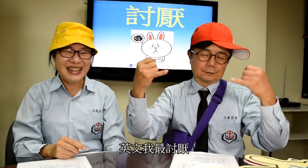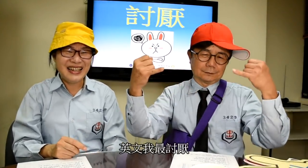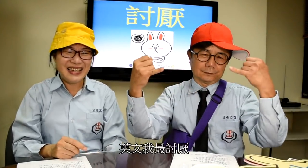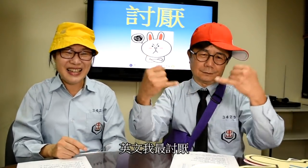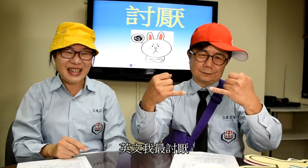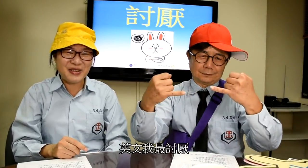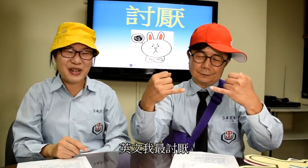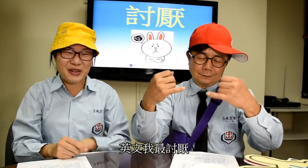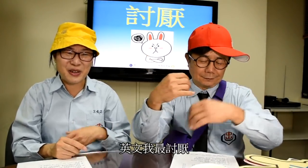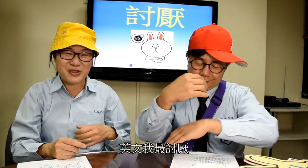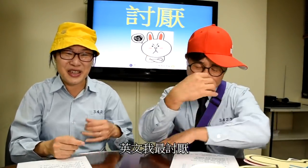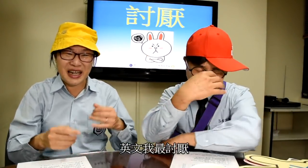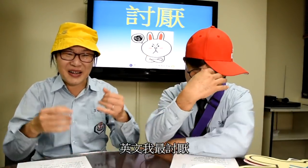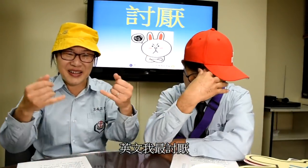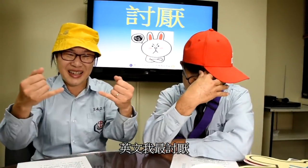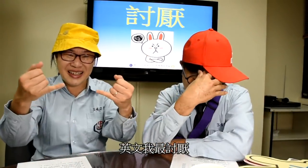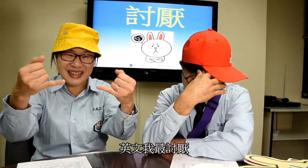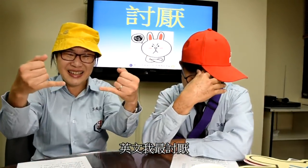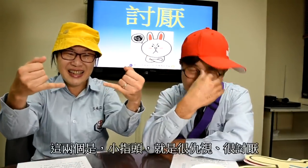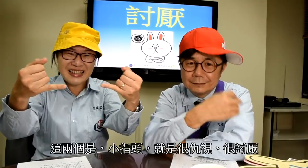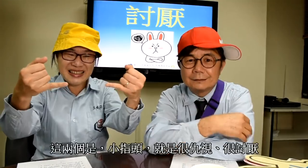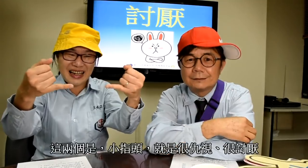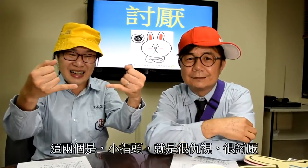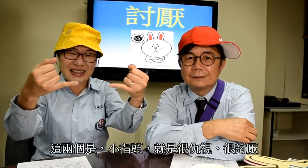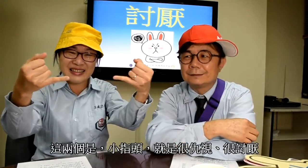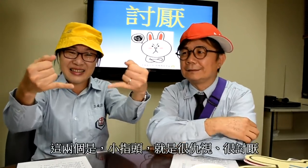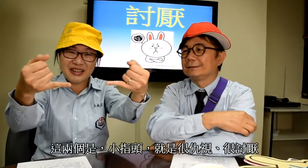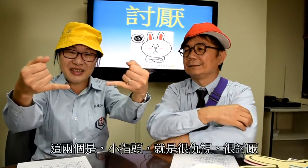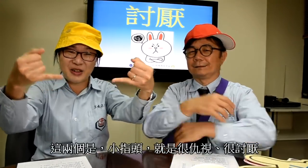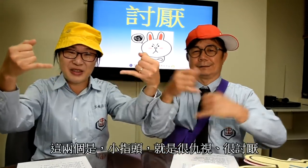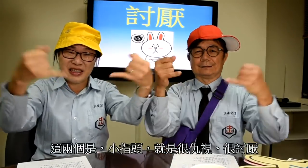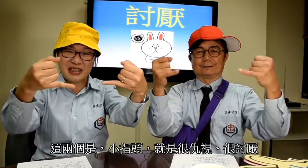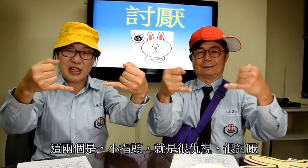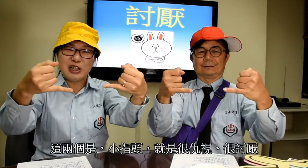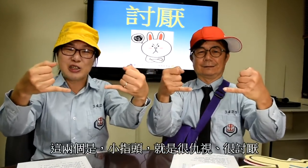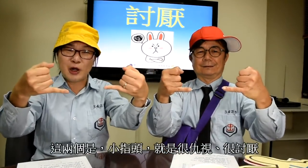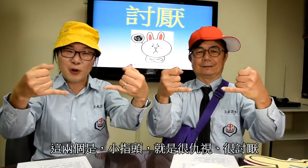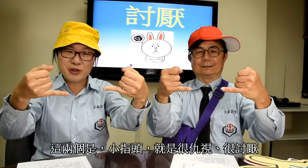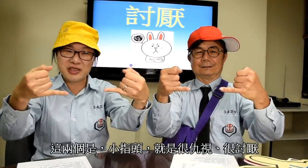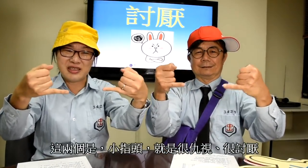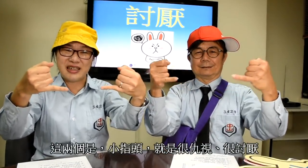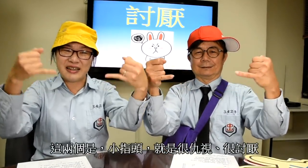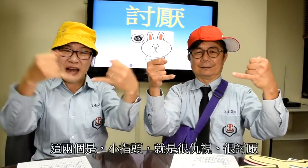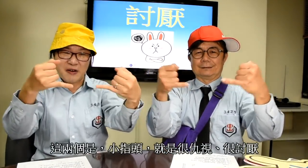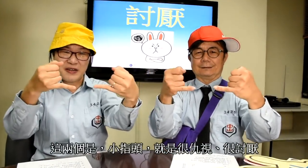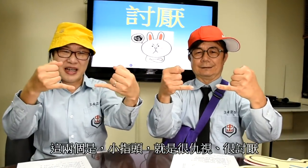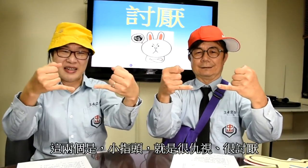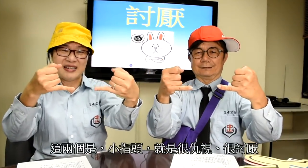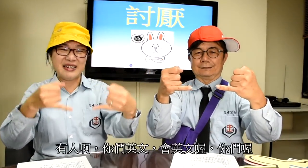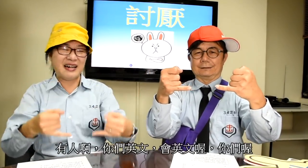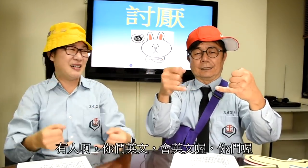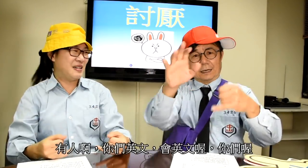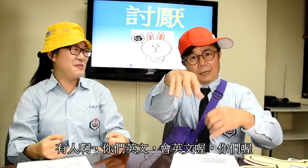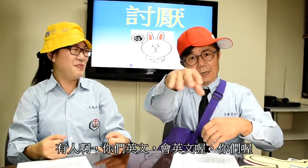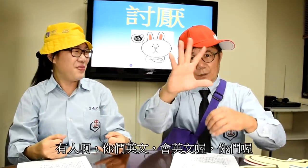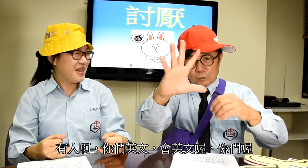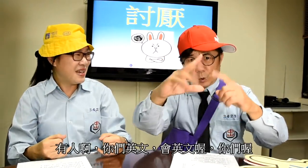文，英文我最讨厌。这两个是小指头，就是很仇视，很讨厌。